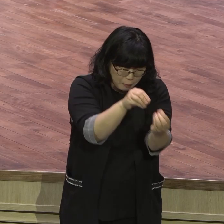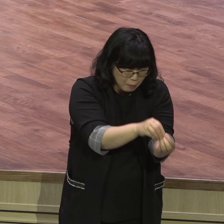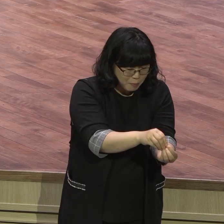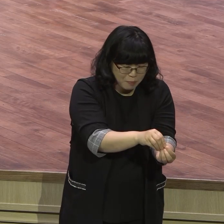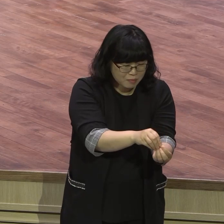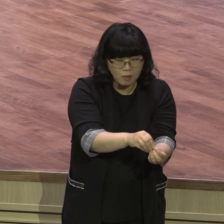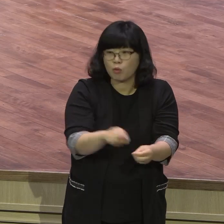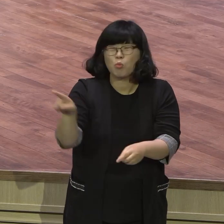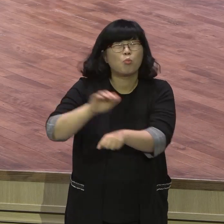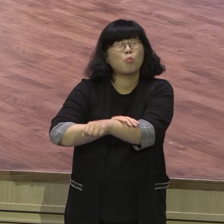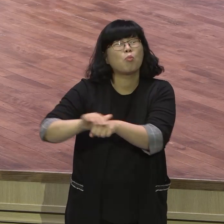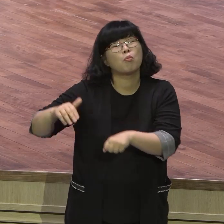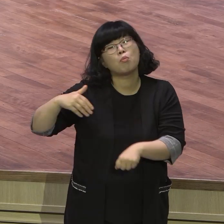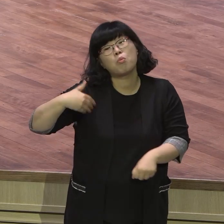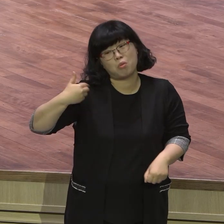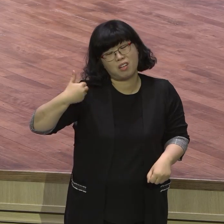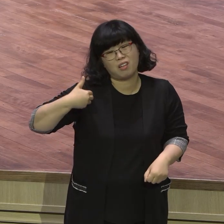기가 막히죠.